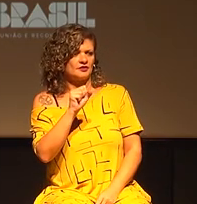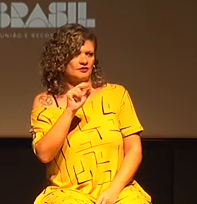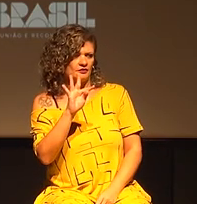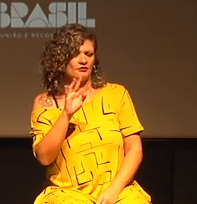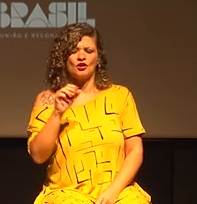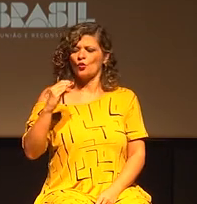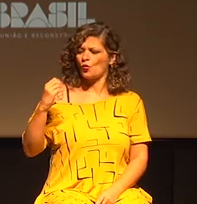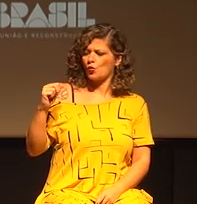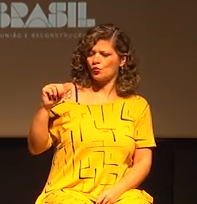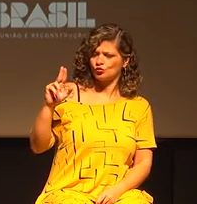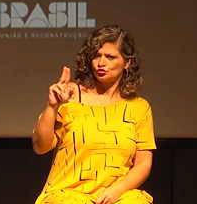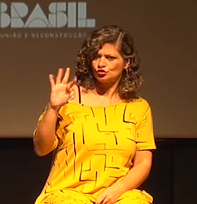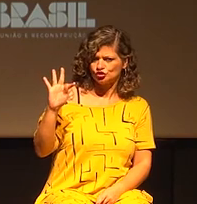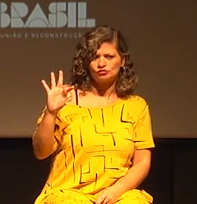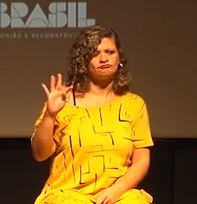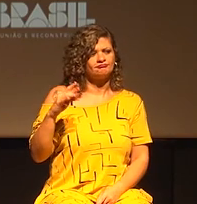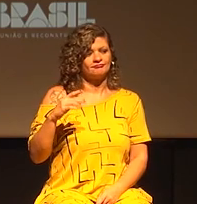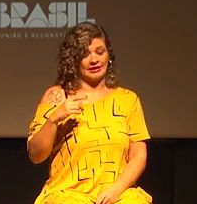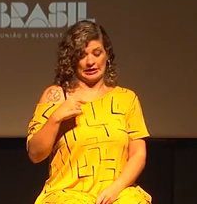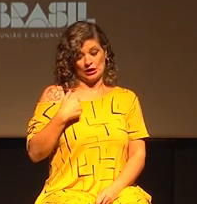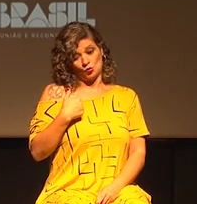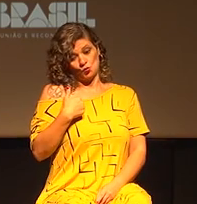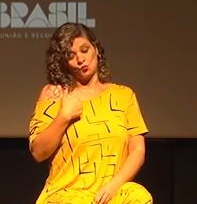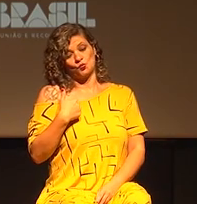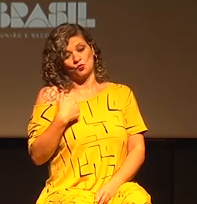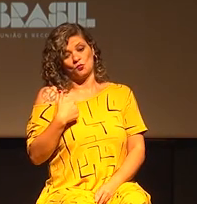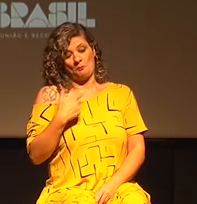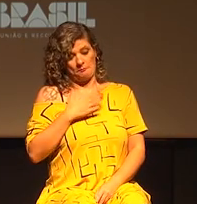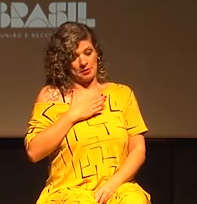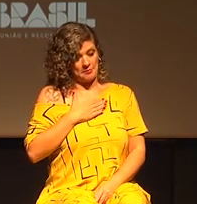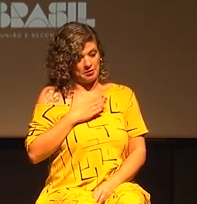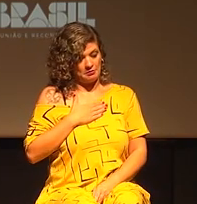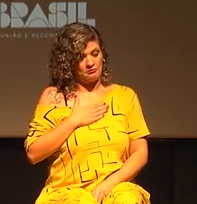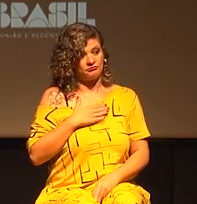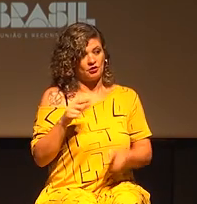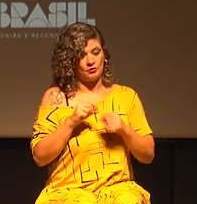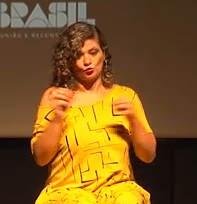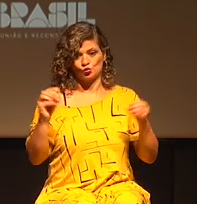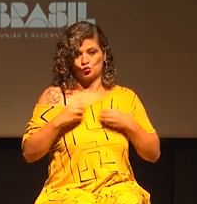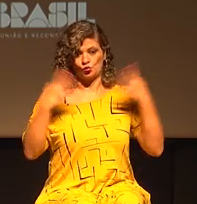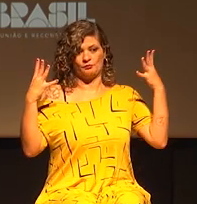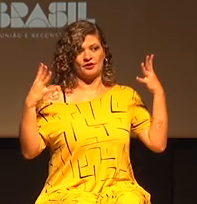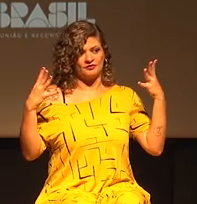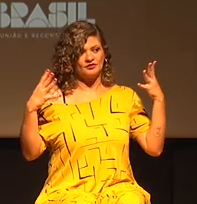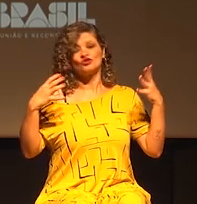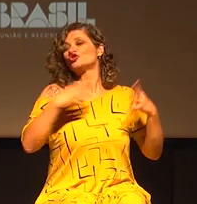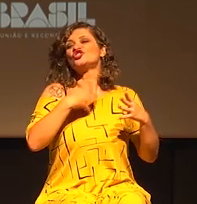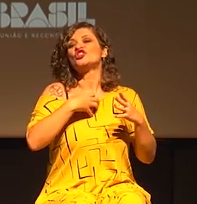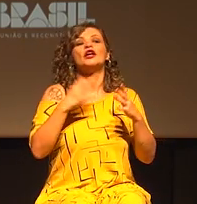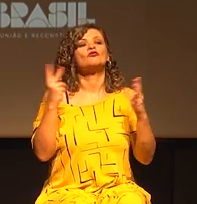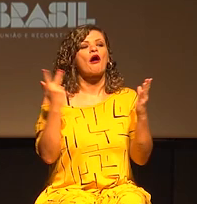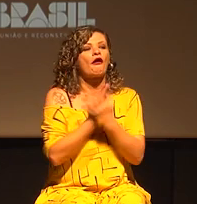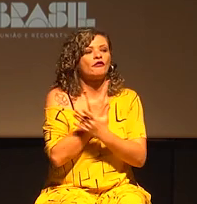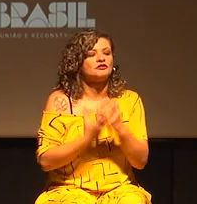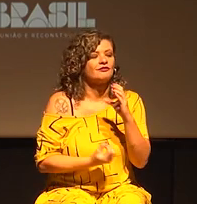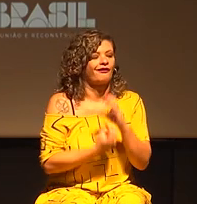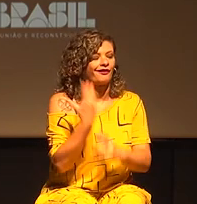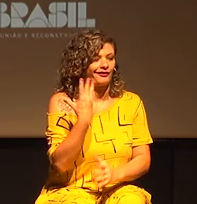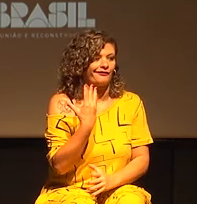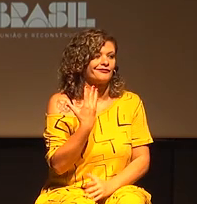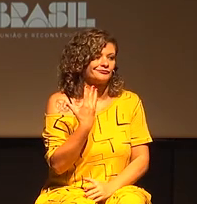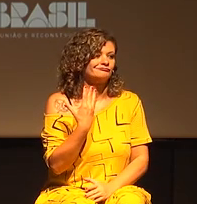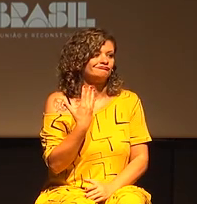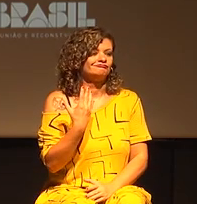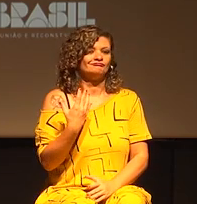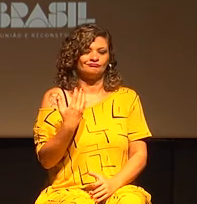MST né bom isso eu eu Para mim também foi uma uma surpresa da forma que aconteceu né porque a